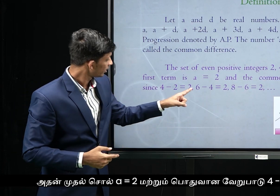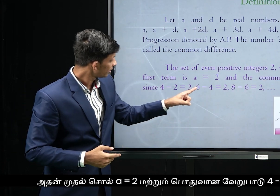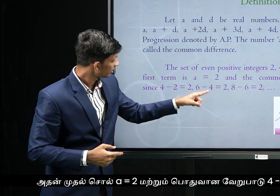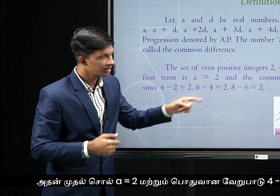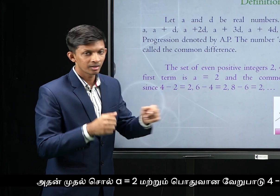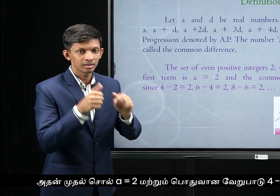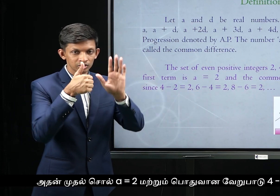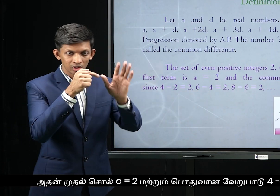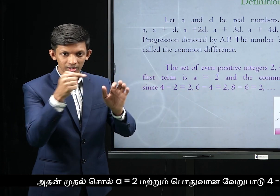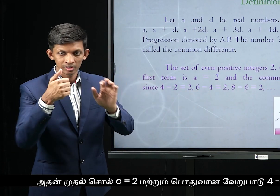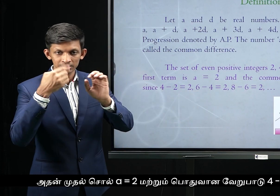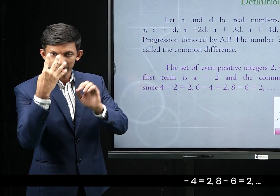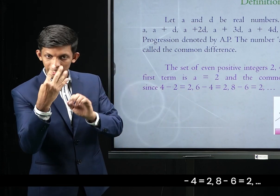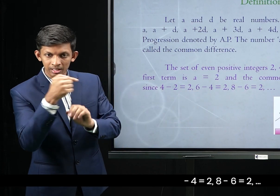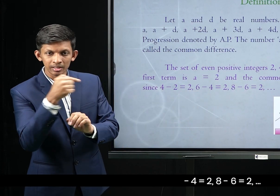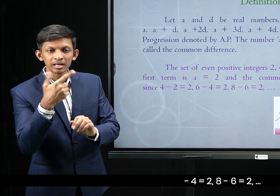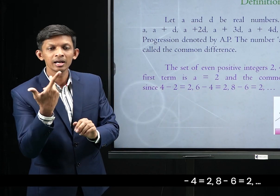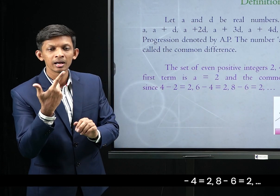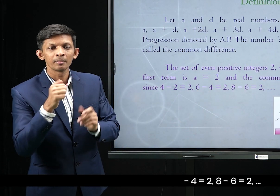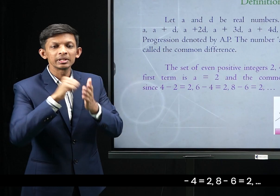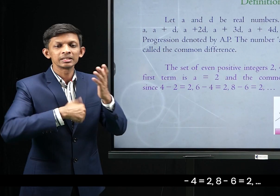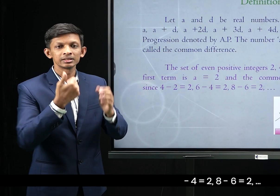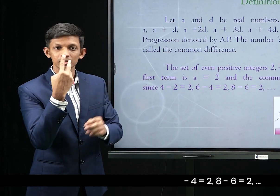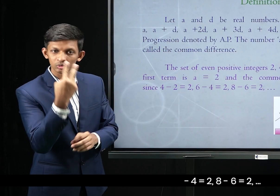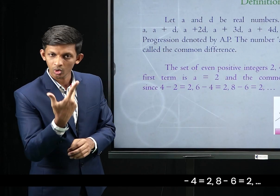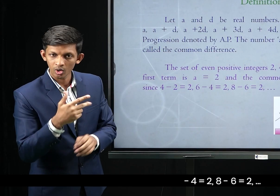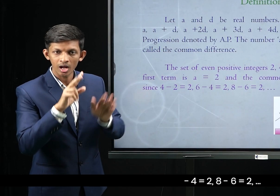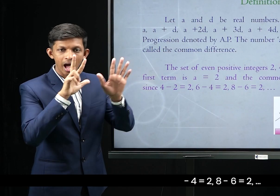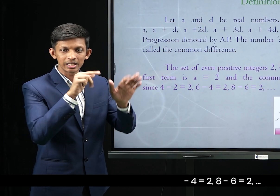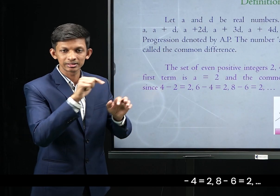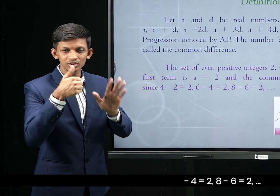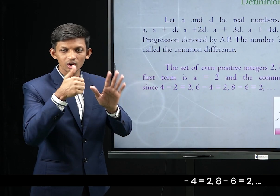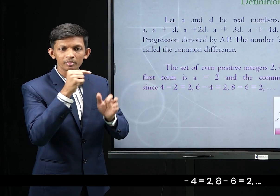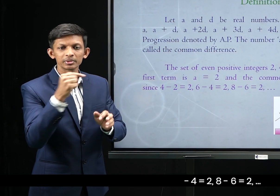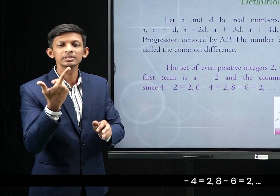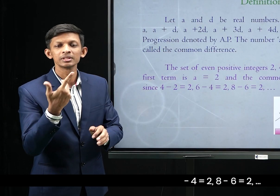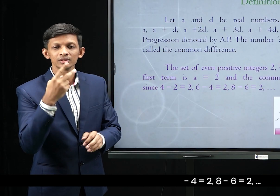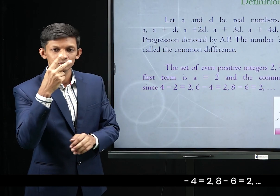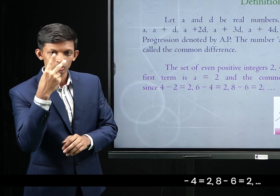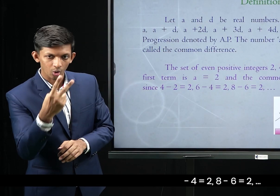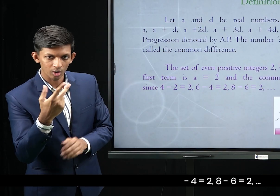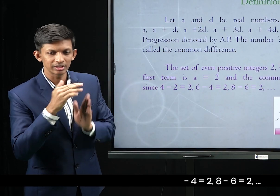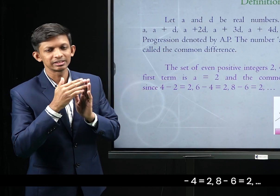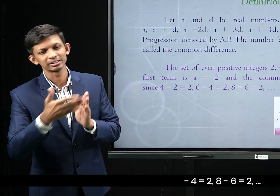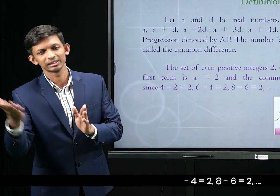ஈடு 2 ஆகும். கழித்தல் 4 ஈடு 2 8 கழித்தல் 6 ஈடு